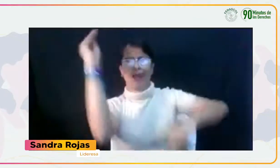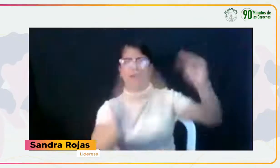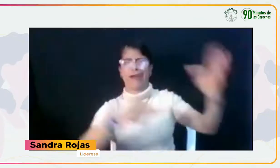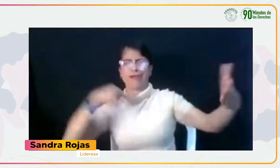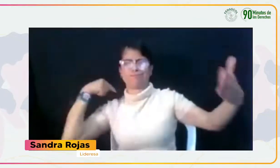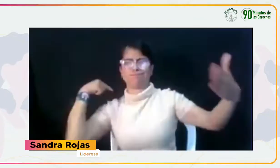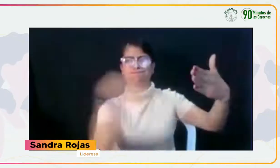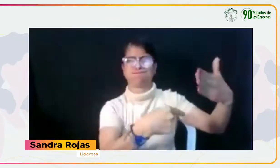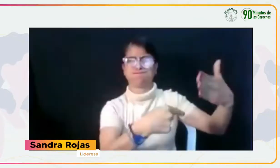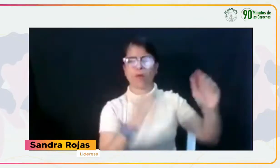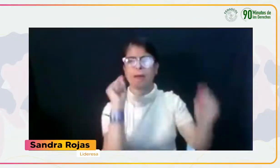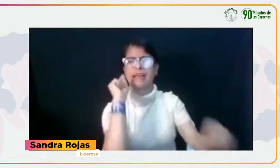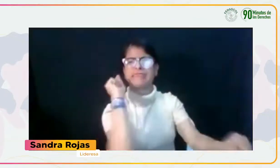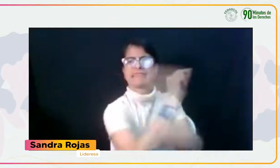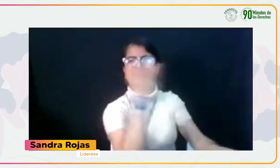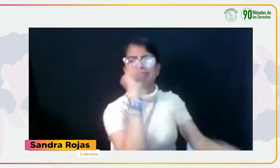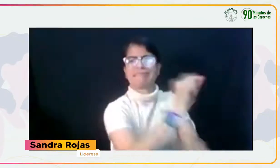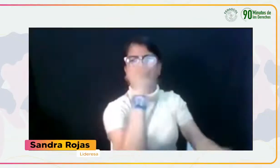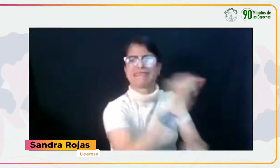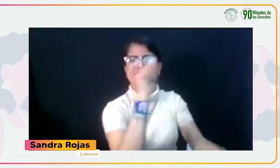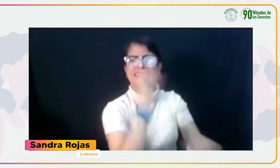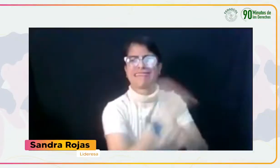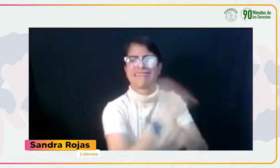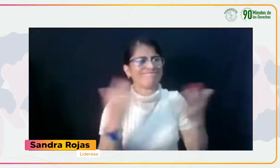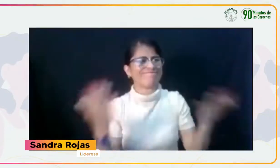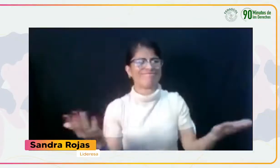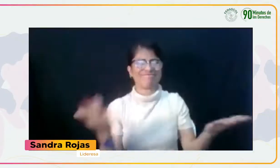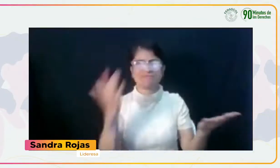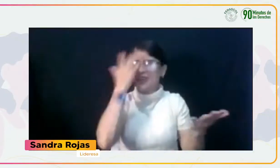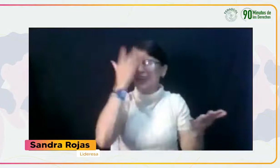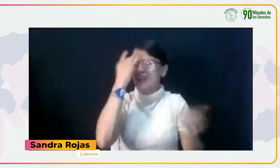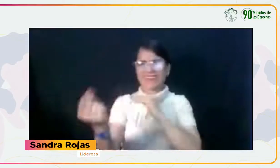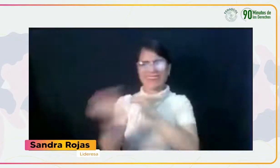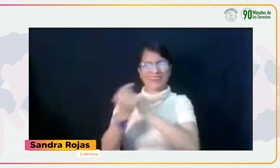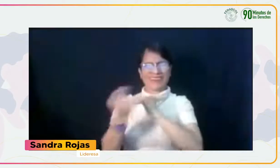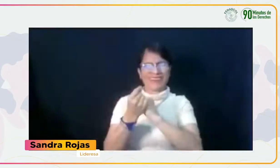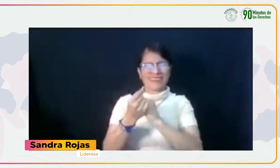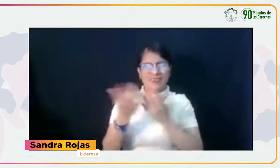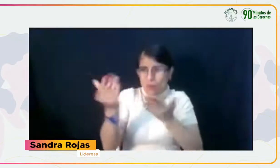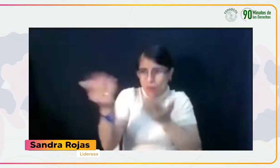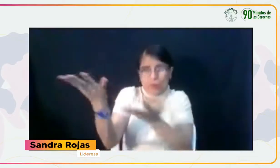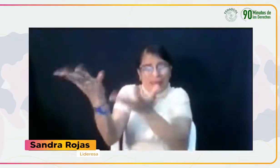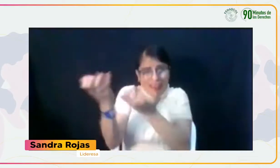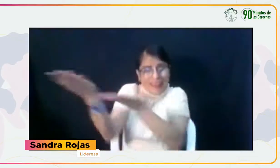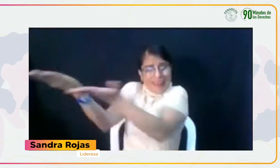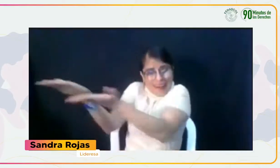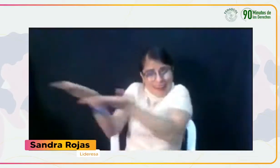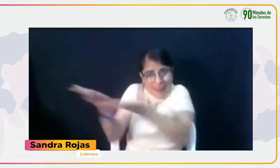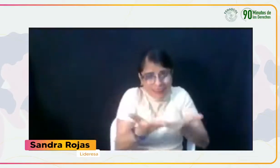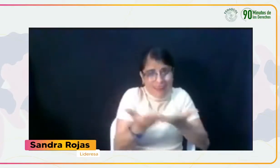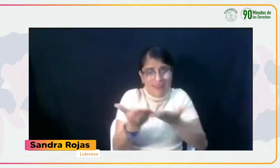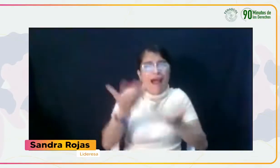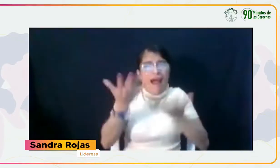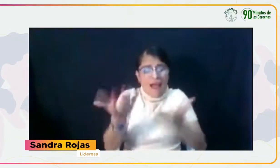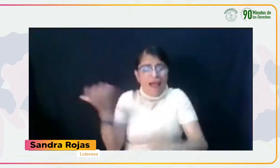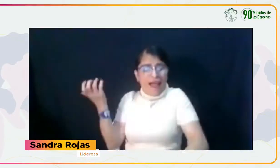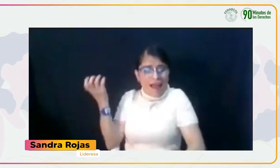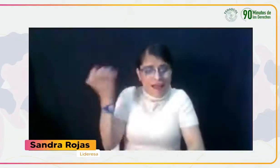políticas son atacadas y son vulneradas. Y es impresionante y decimos, pero ¿por qué? Si no estás de